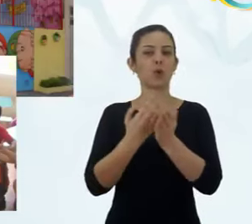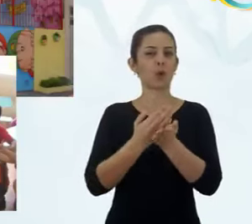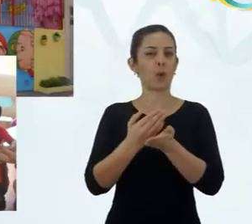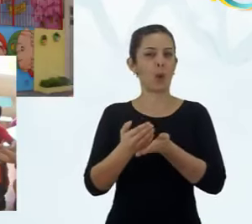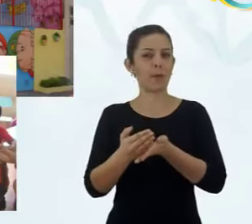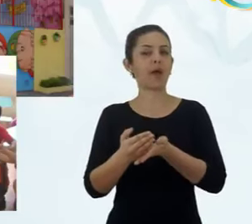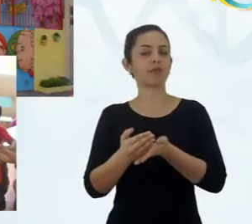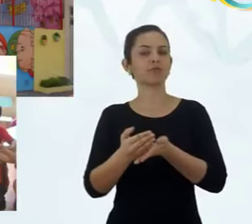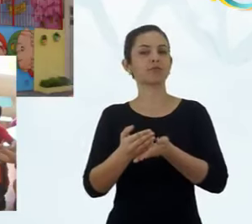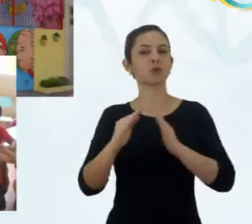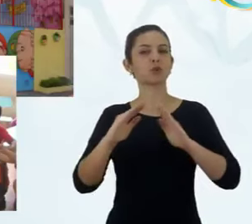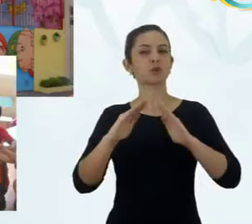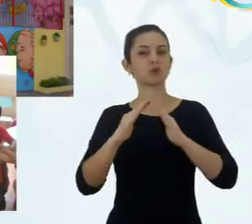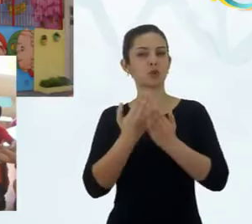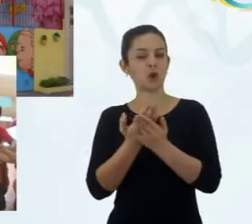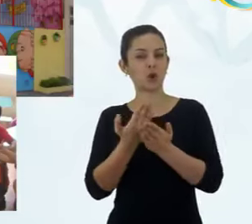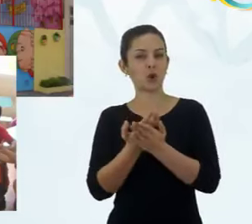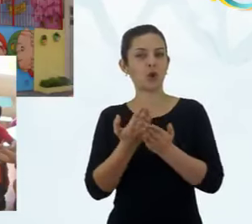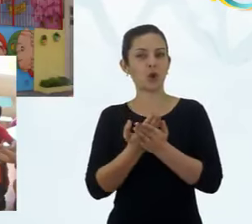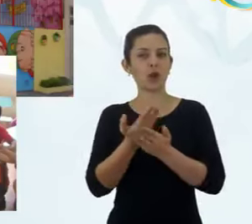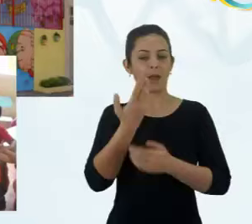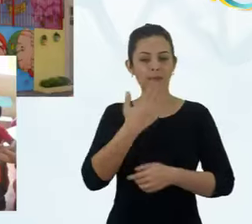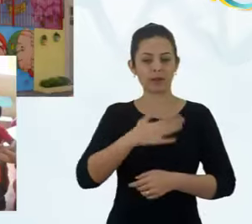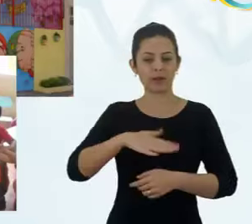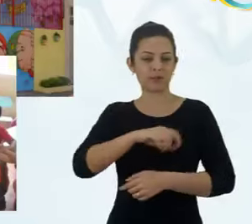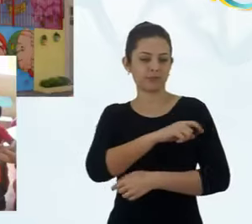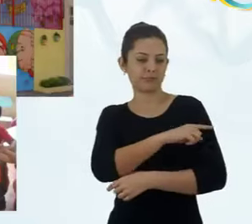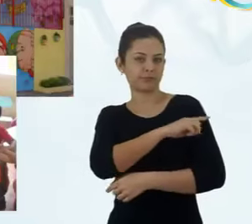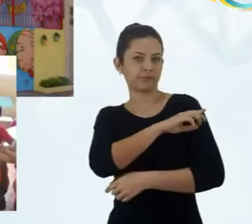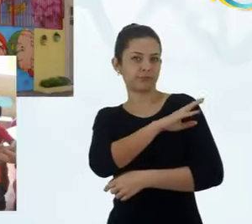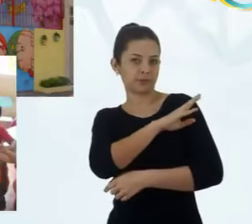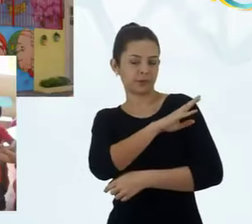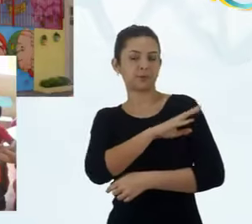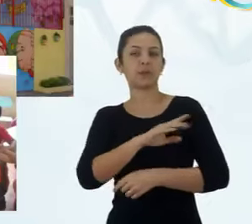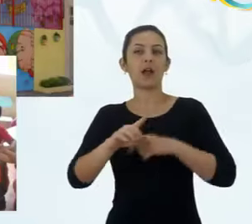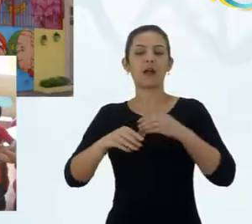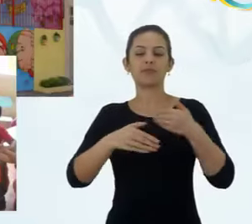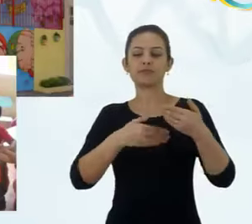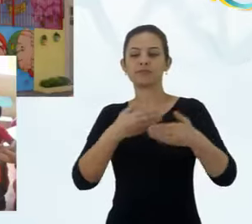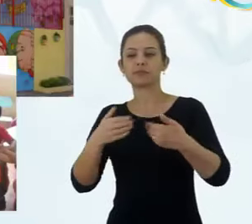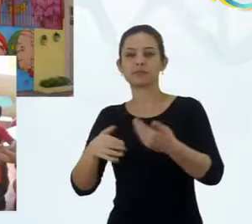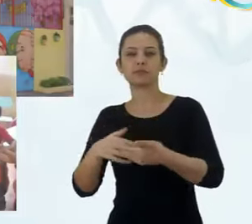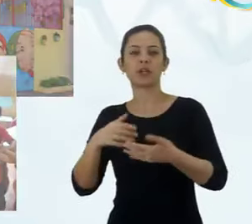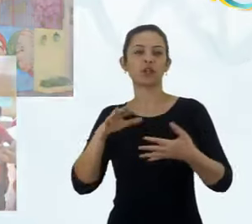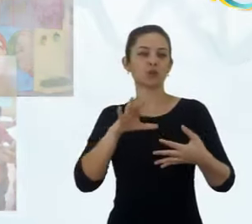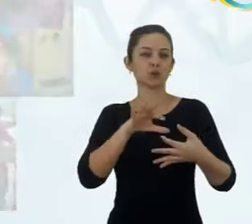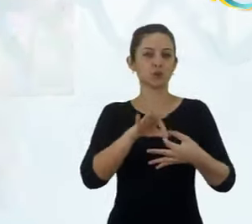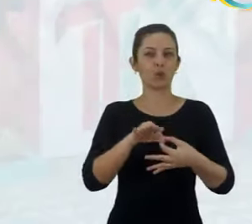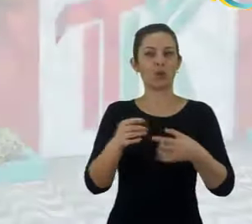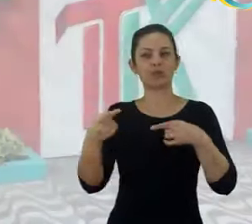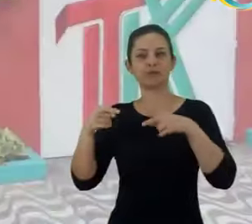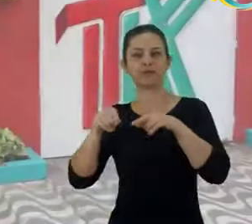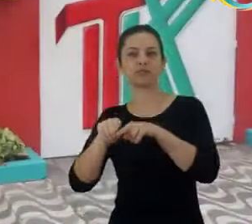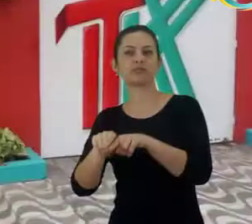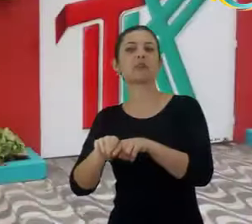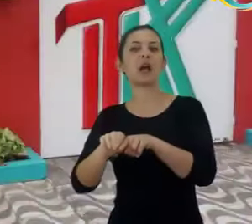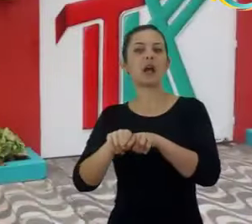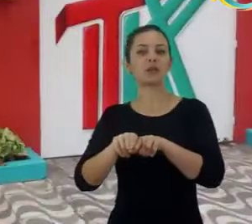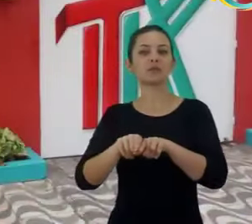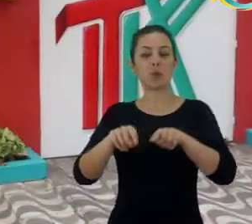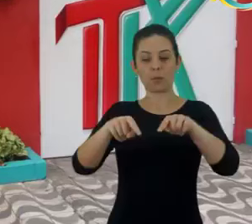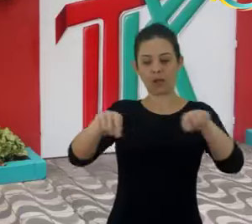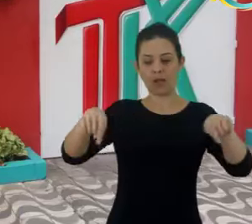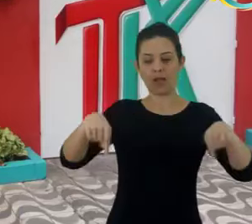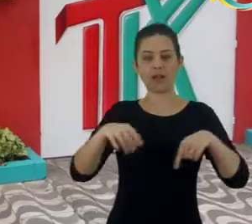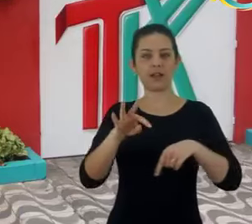no começo era um colégio inclusivo de educação infantil, e ao longo do tempo eu acabei fazendo uma sociedade e